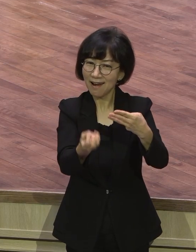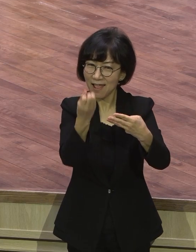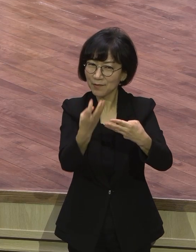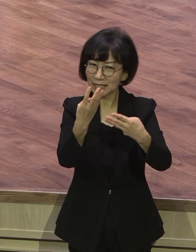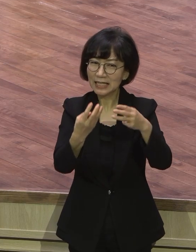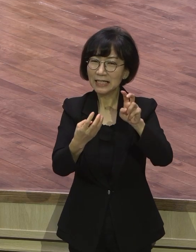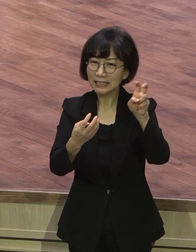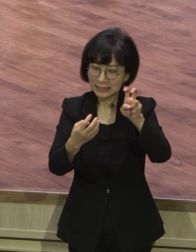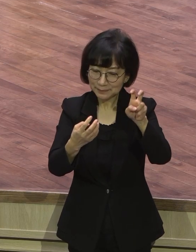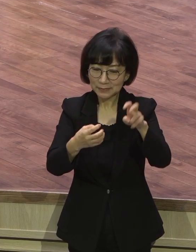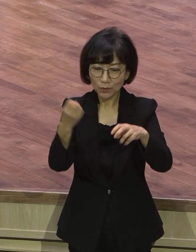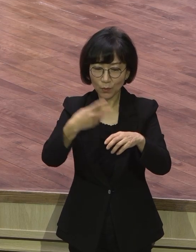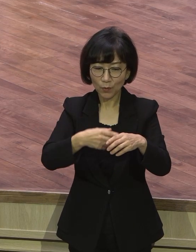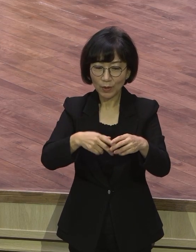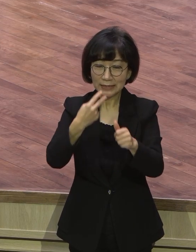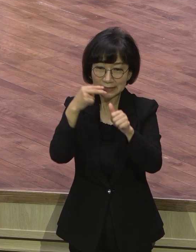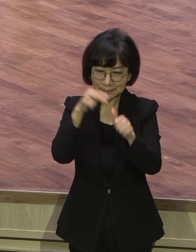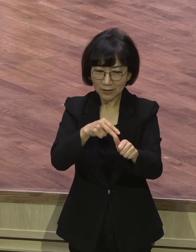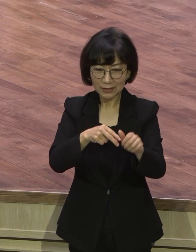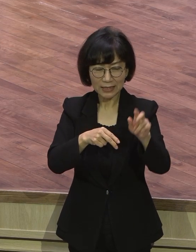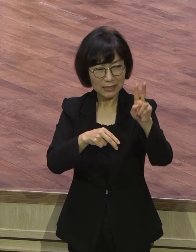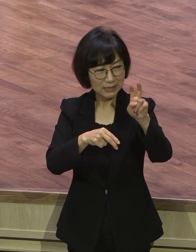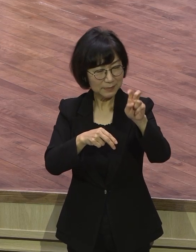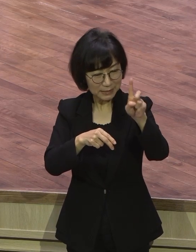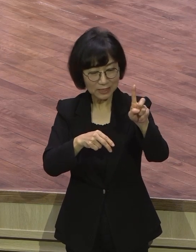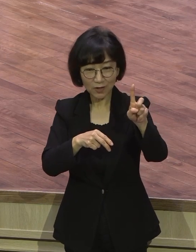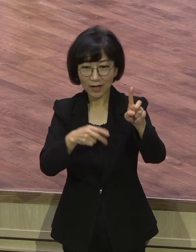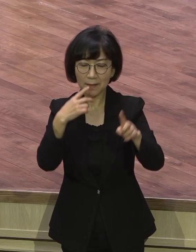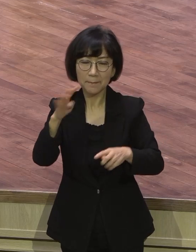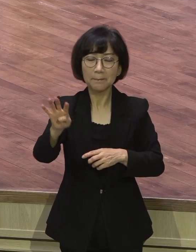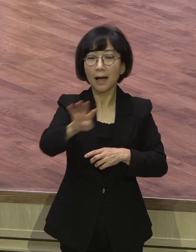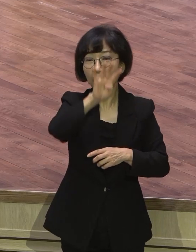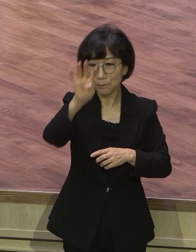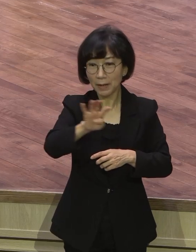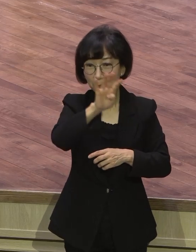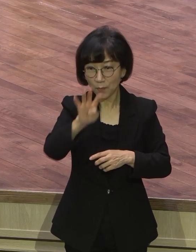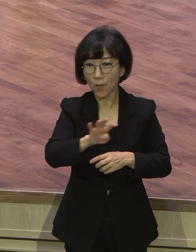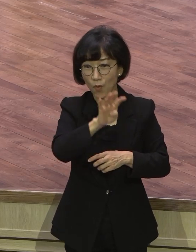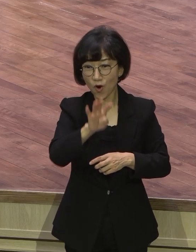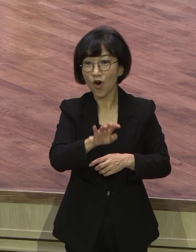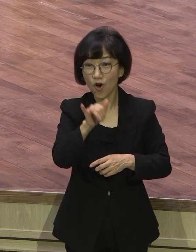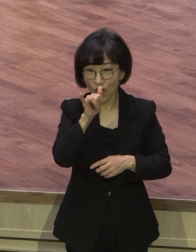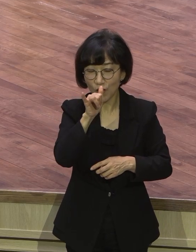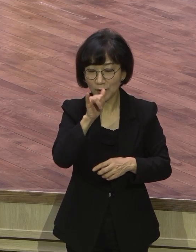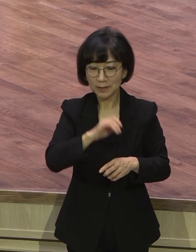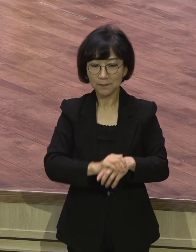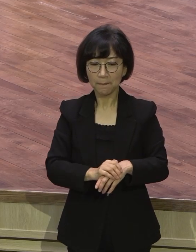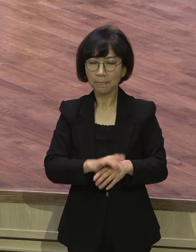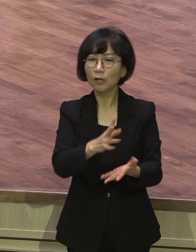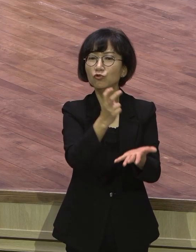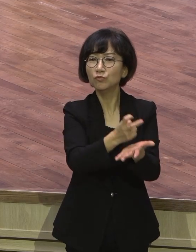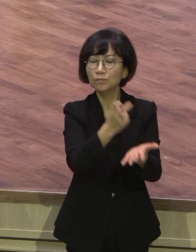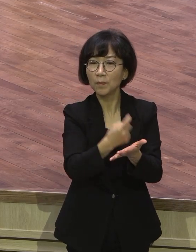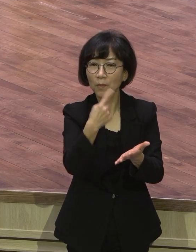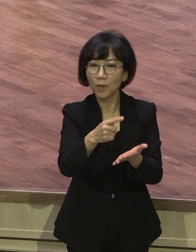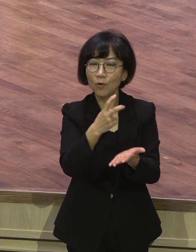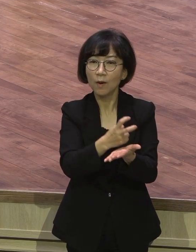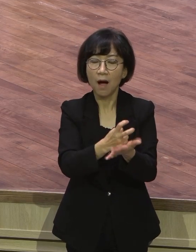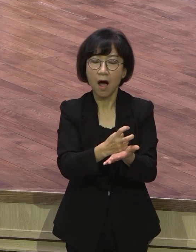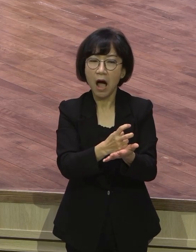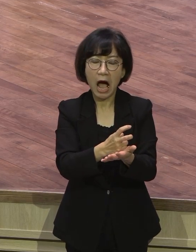신명기 19장 21절에 반복해서 이 내용이 나오고 있어요. 이 율법은 어떻게 보면